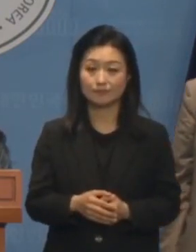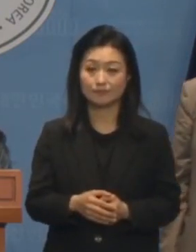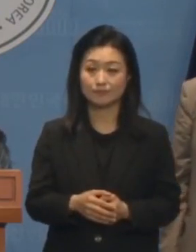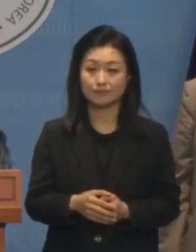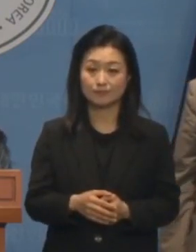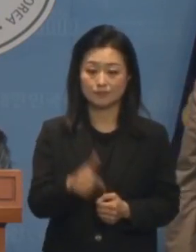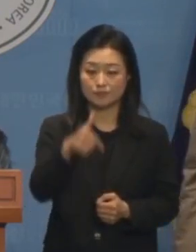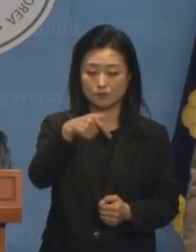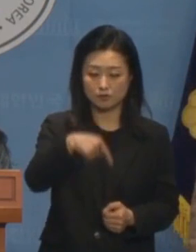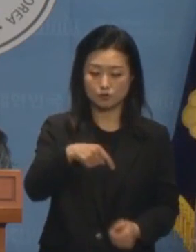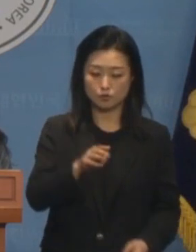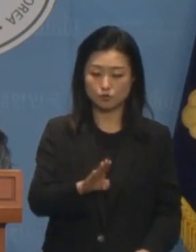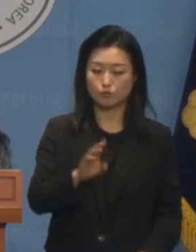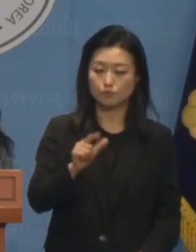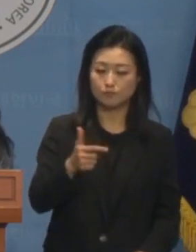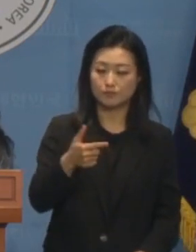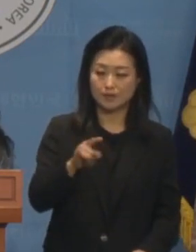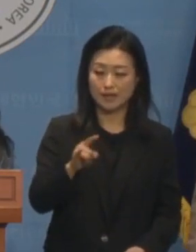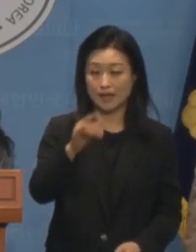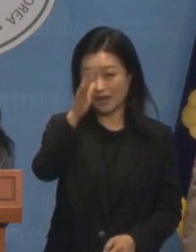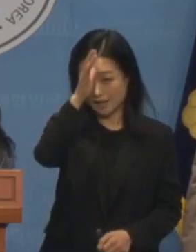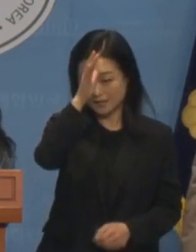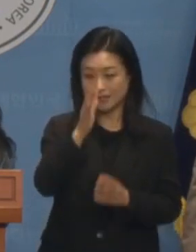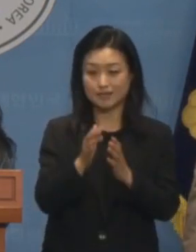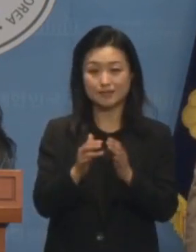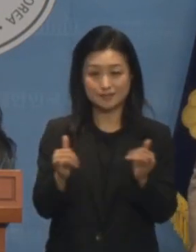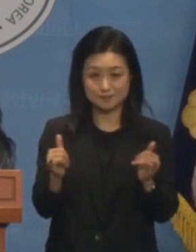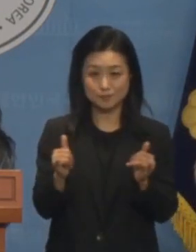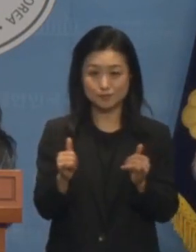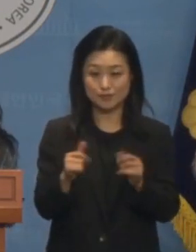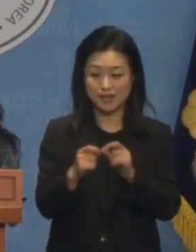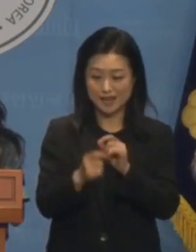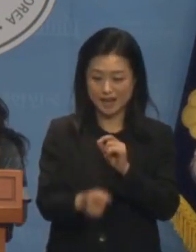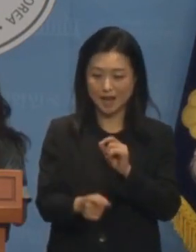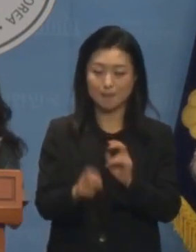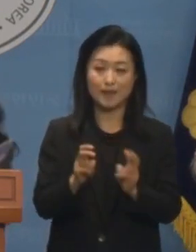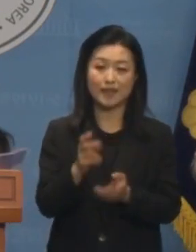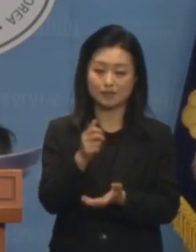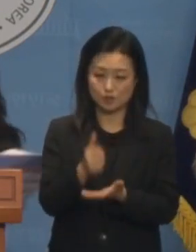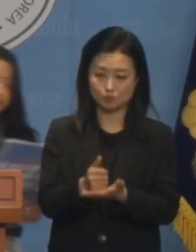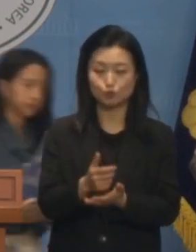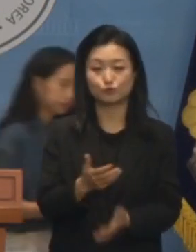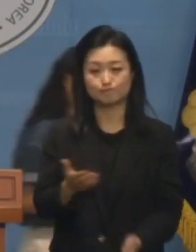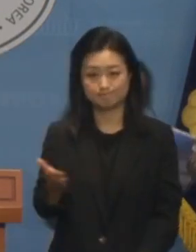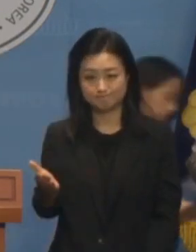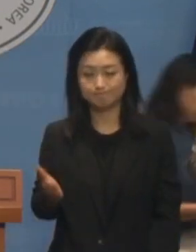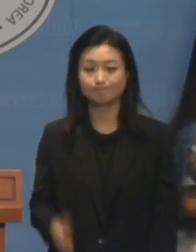국내 치킨 가맹점주 협의회 회장님께서 현장의 목소리를 들려주시겠습니다.